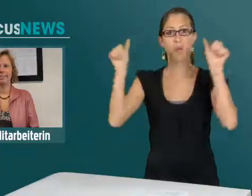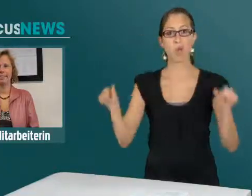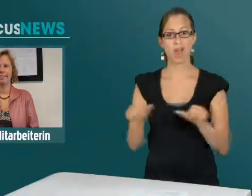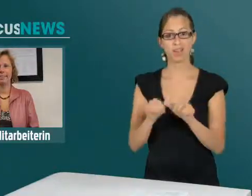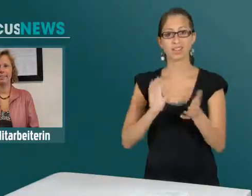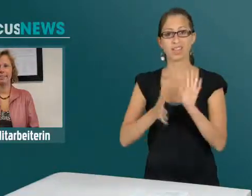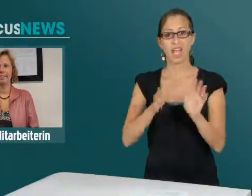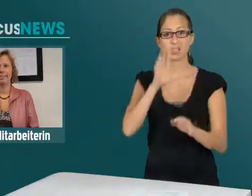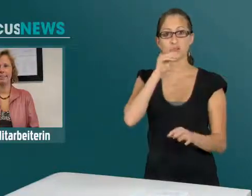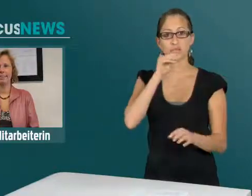ernannt